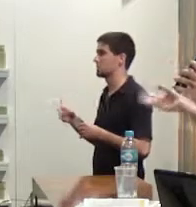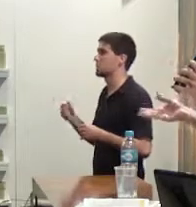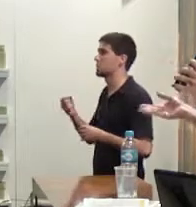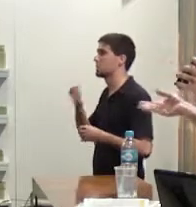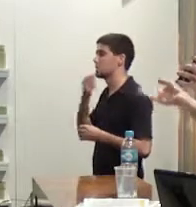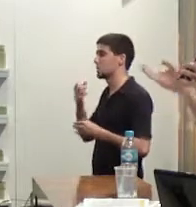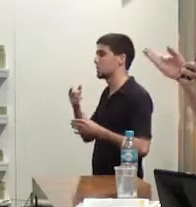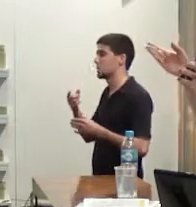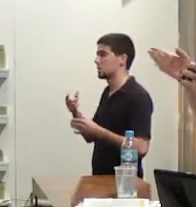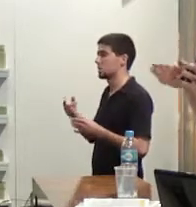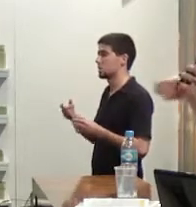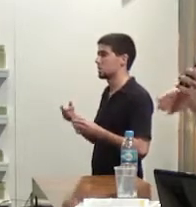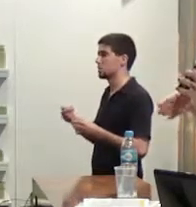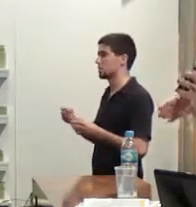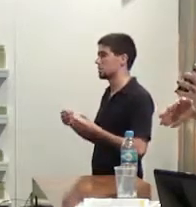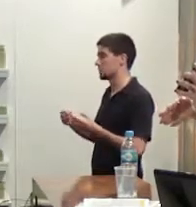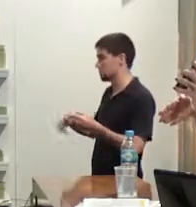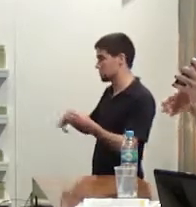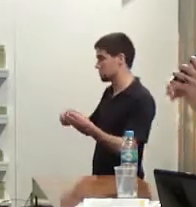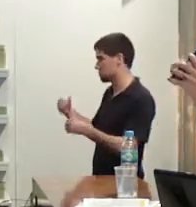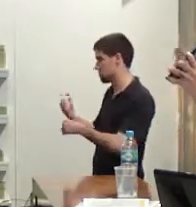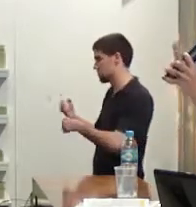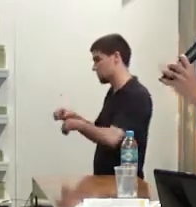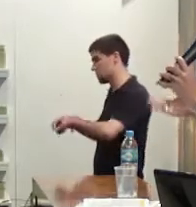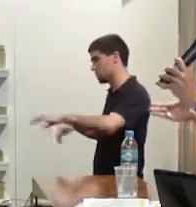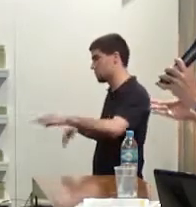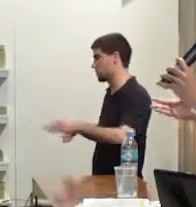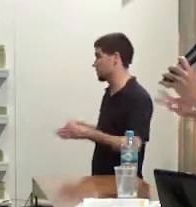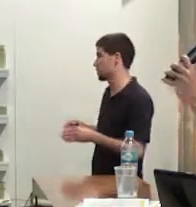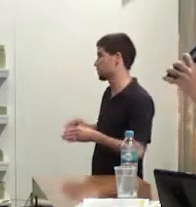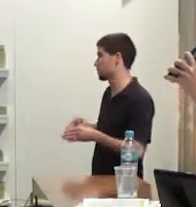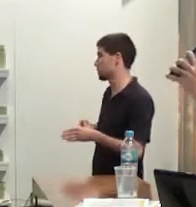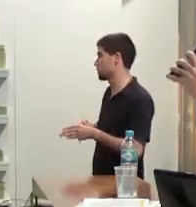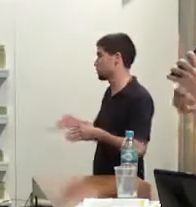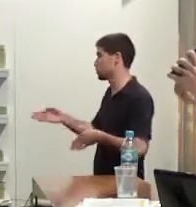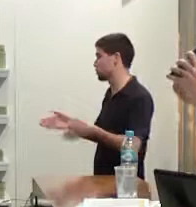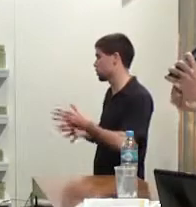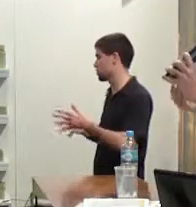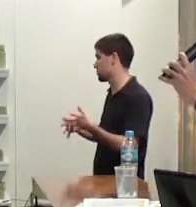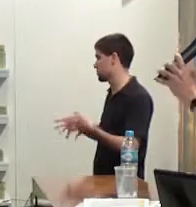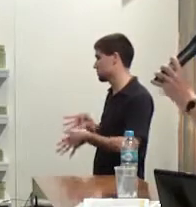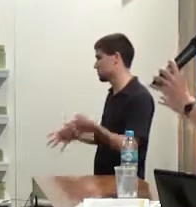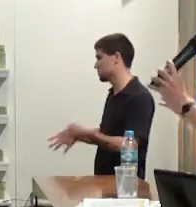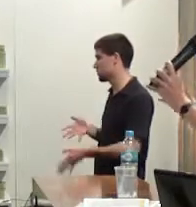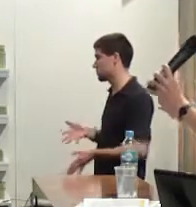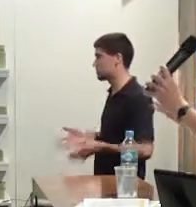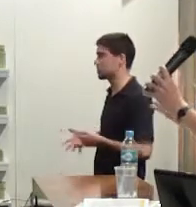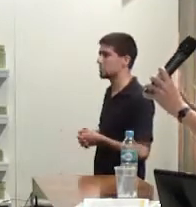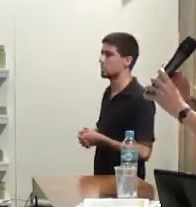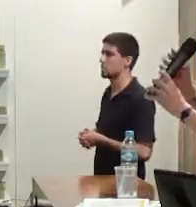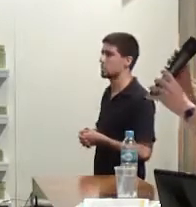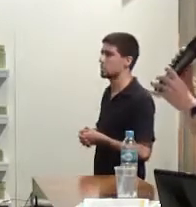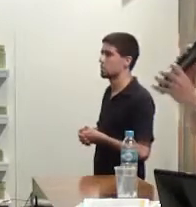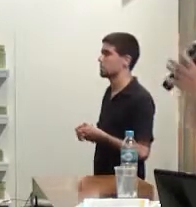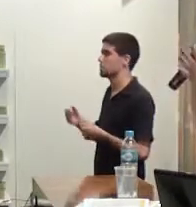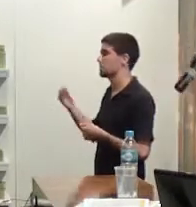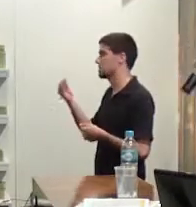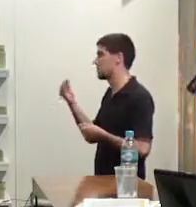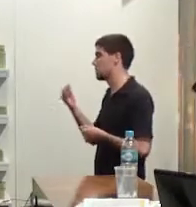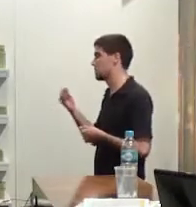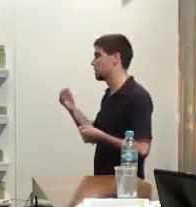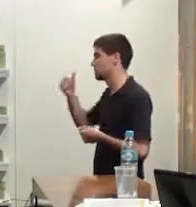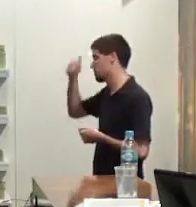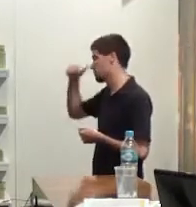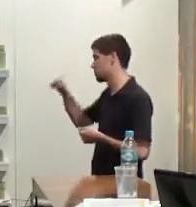circuito esporádico, los días sábados, los días domingos, como ocurre en otras ciudades del mundo. Como